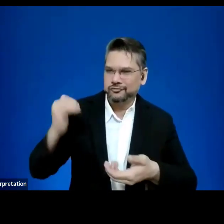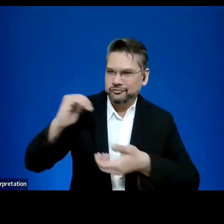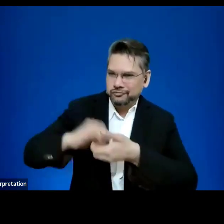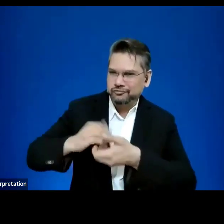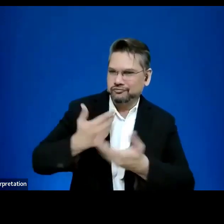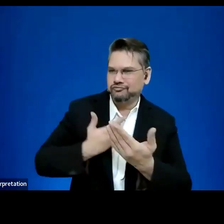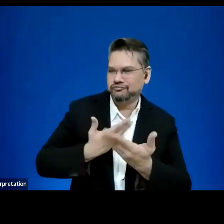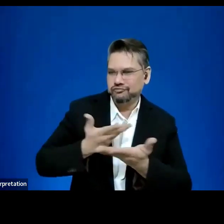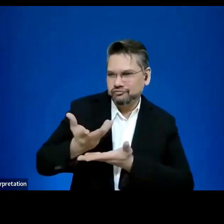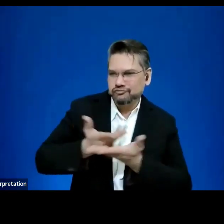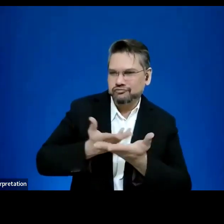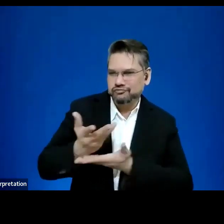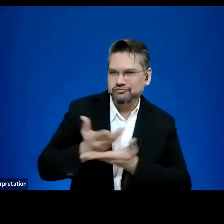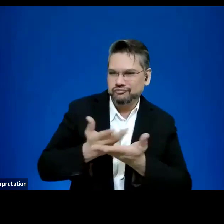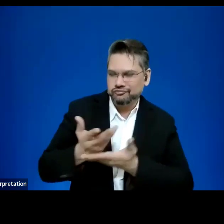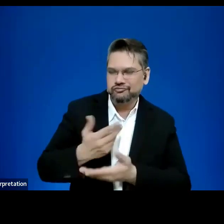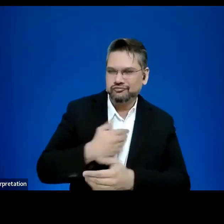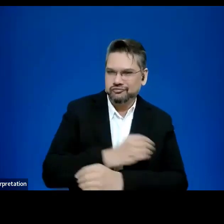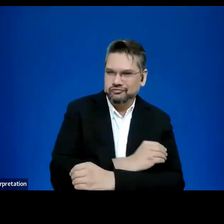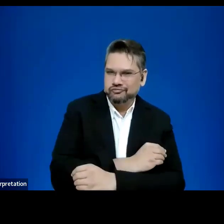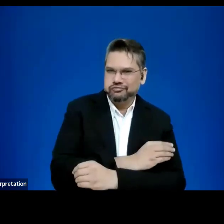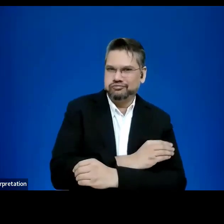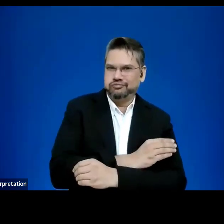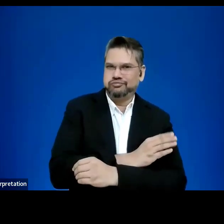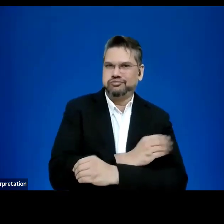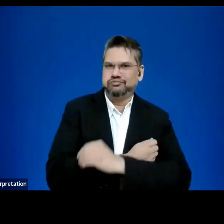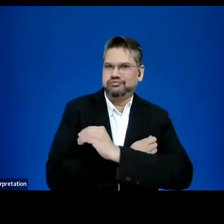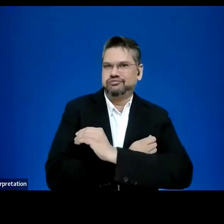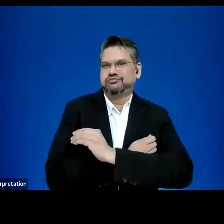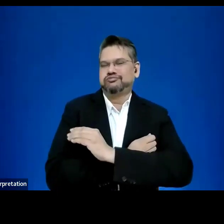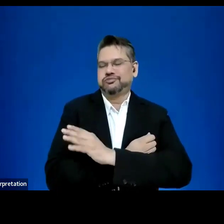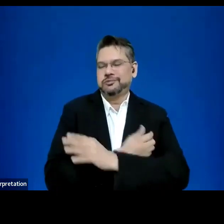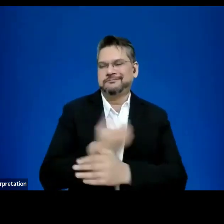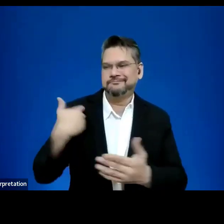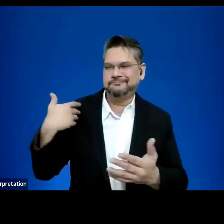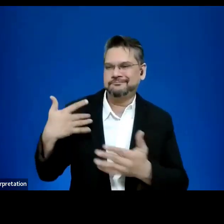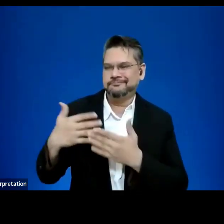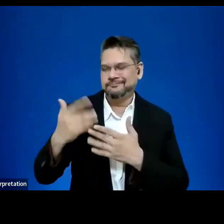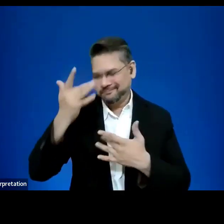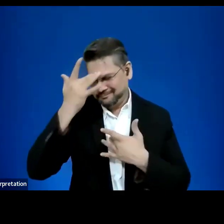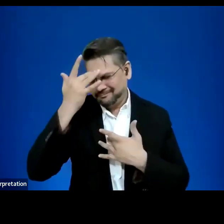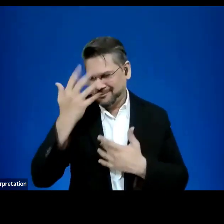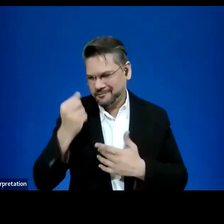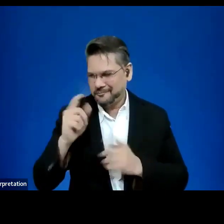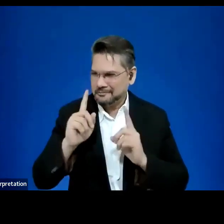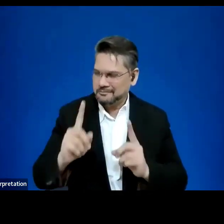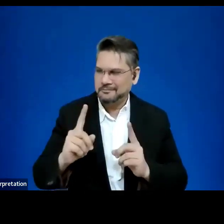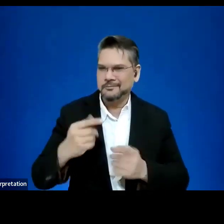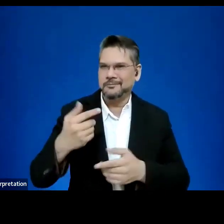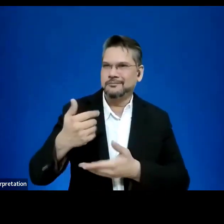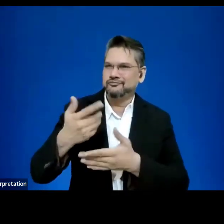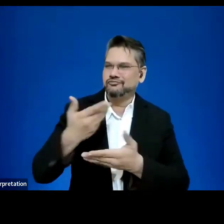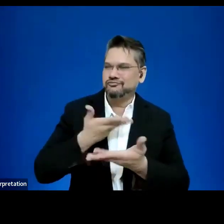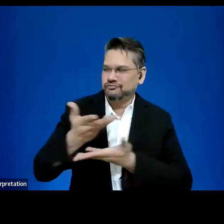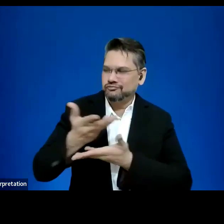TCI-Global， 因为我每天都与你们来去密切合作，